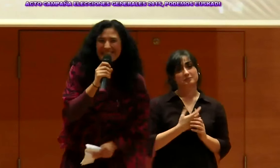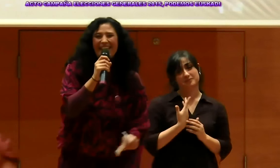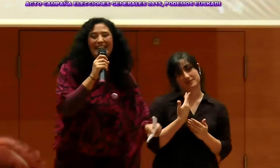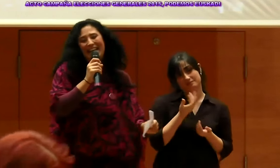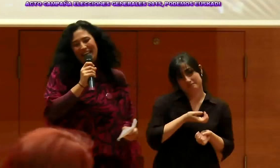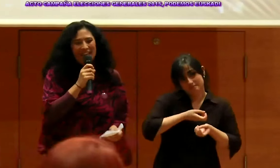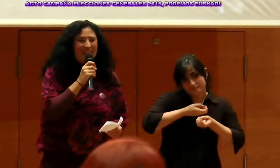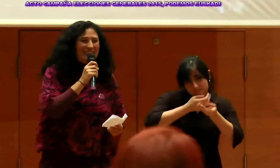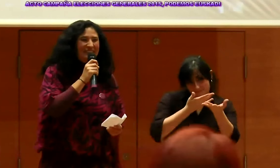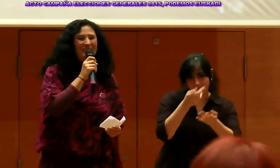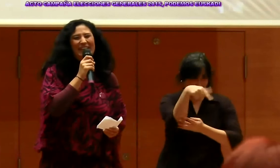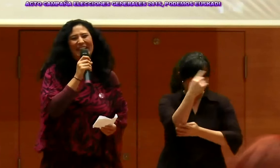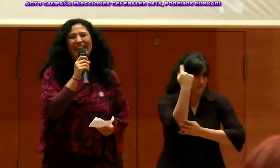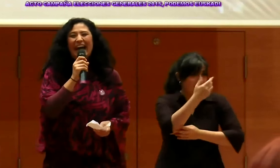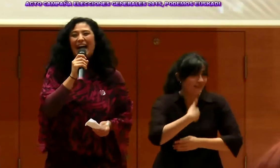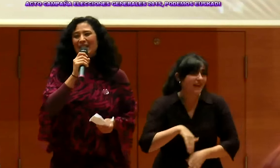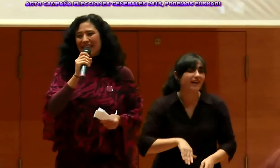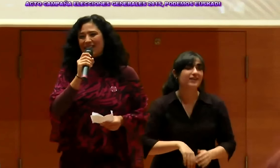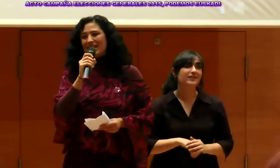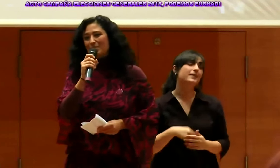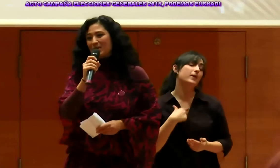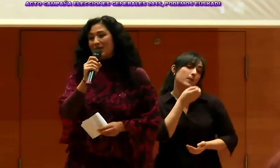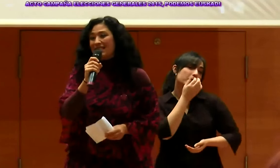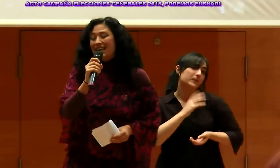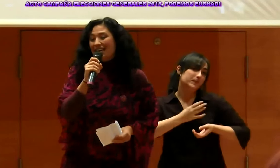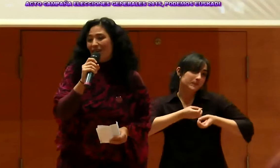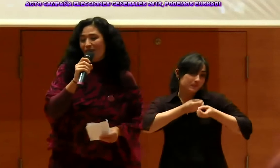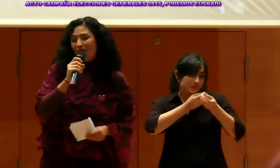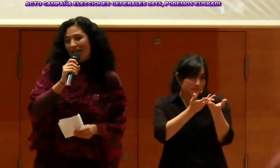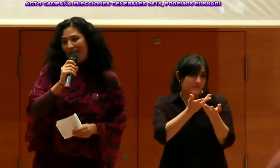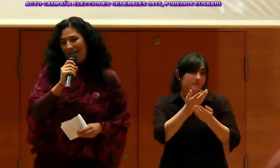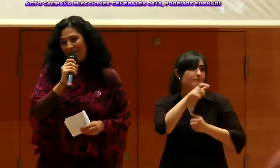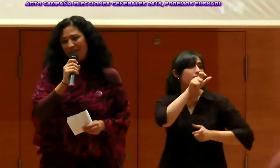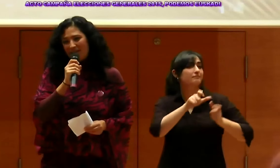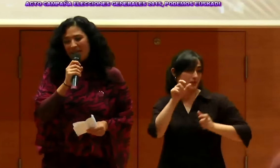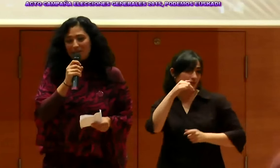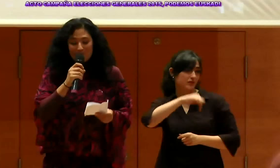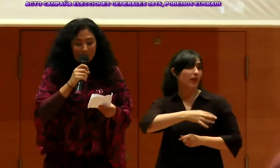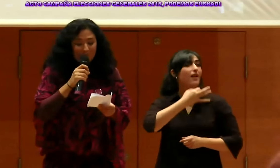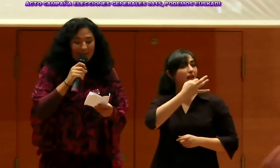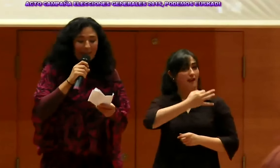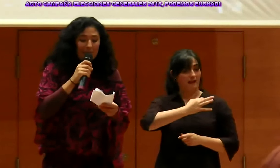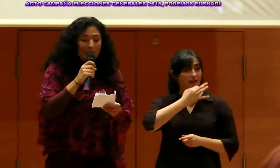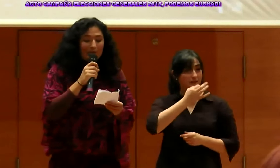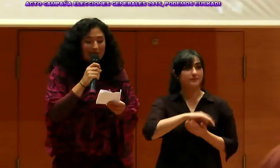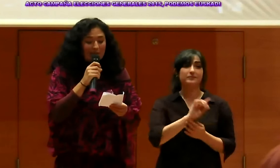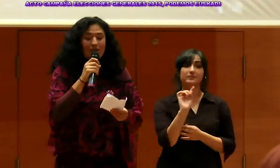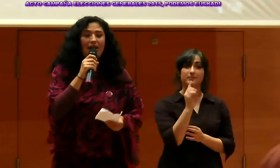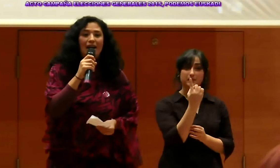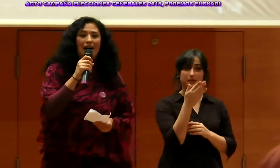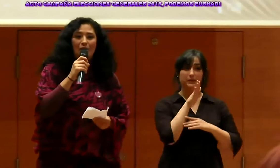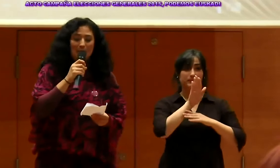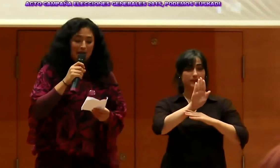anunciaros, que ya lo sabéis, pero anunciaros las personas que hoy van a hablar. Primero